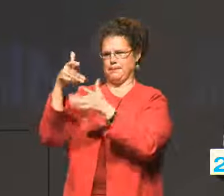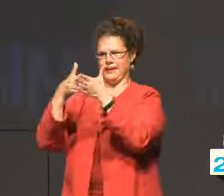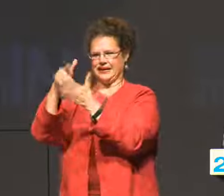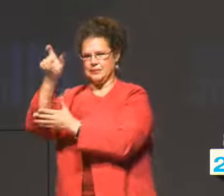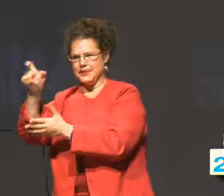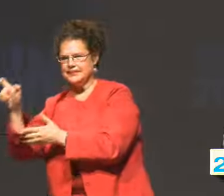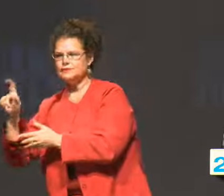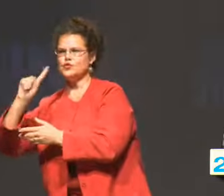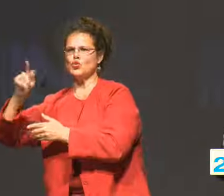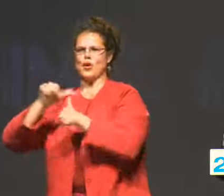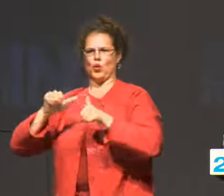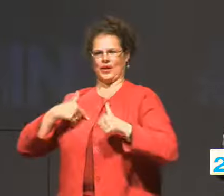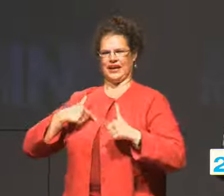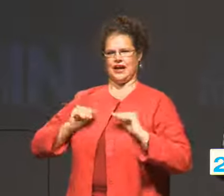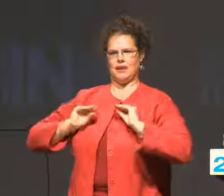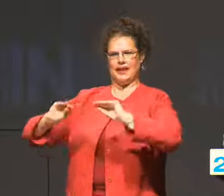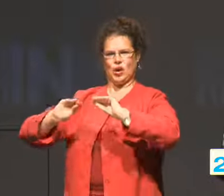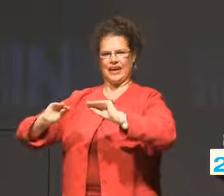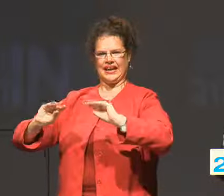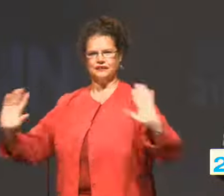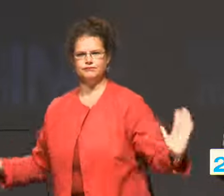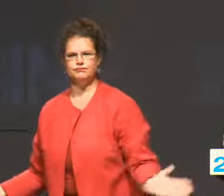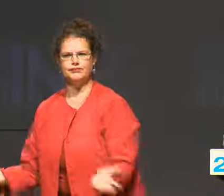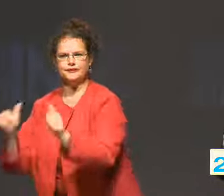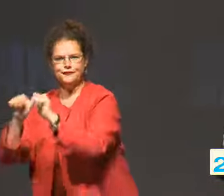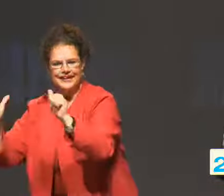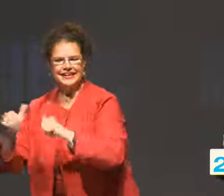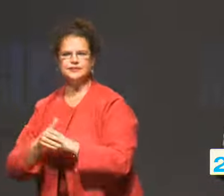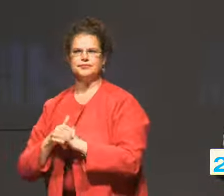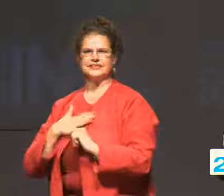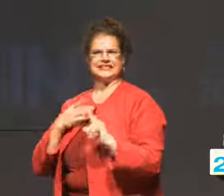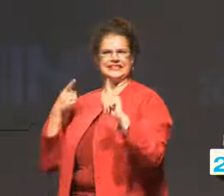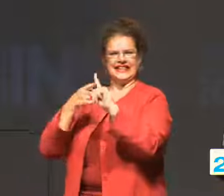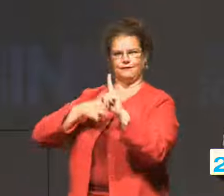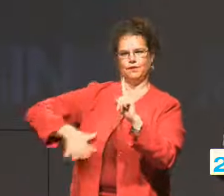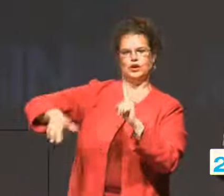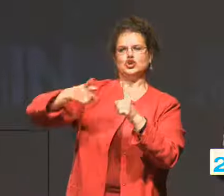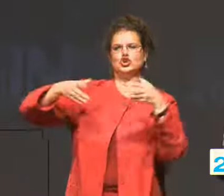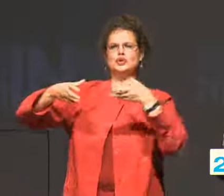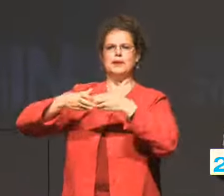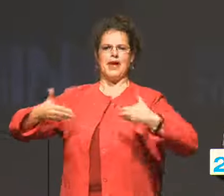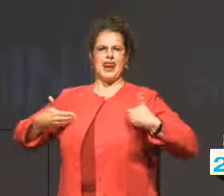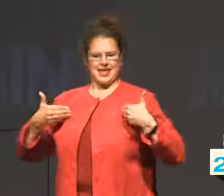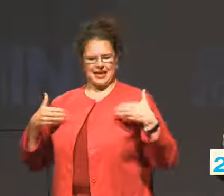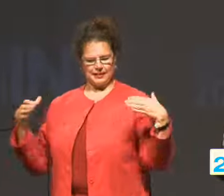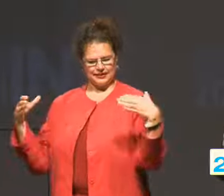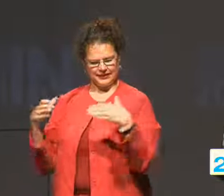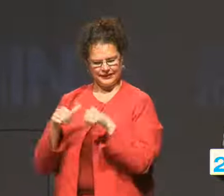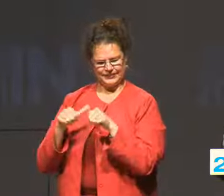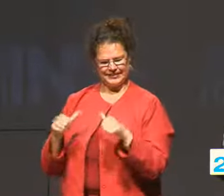In der Schweiz hat dann auch eine Veränderung stattgefunden, in der Pädagogik auch. Wie fördern wir diese Kinder?